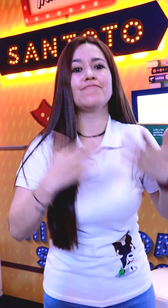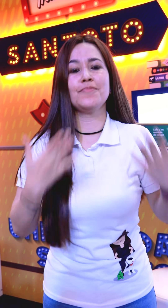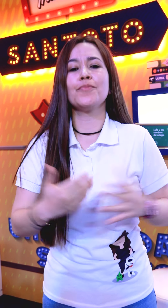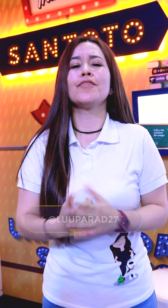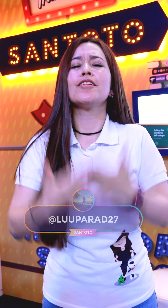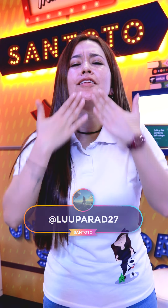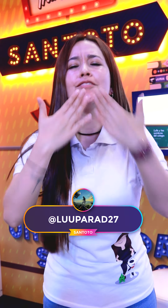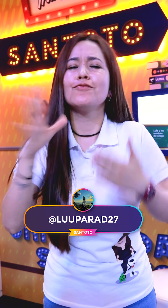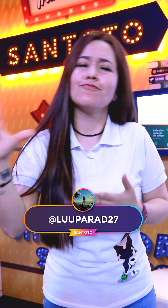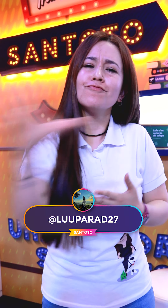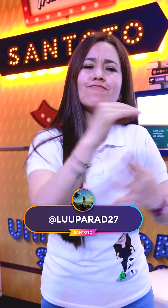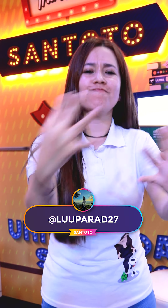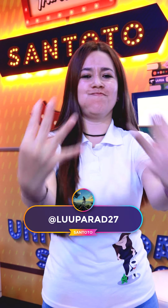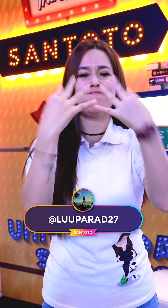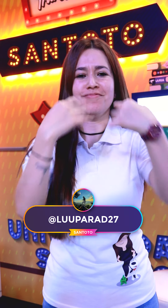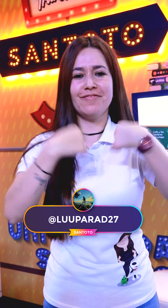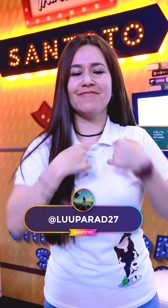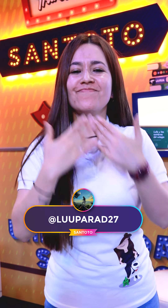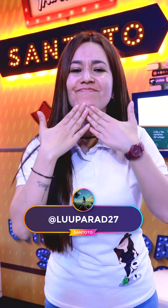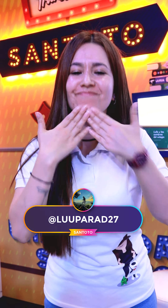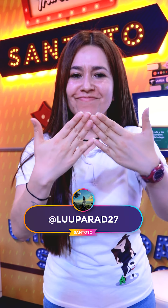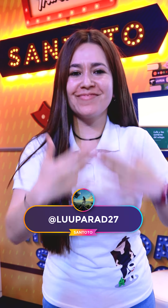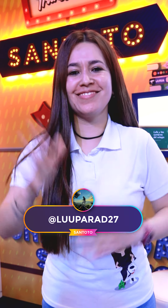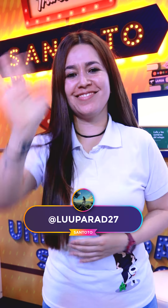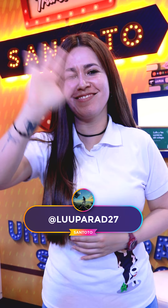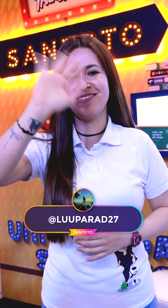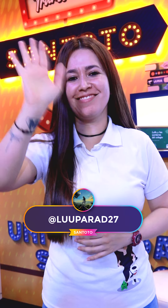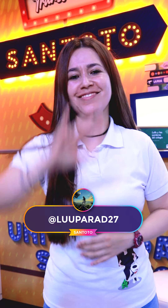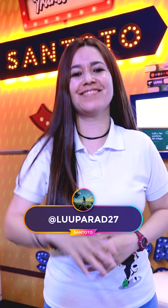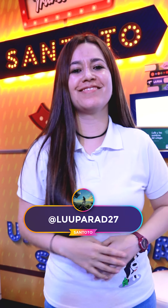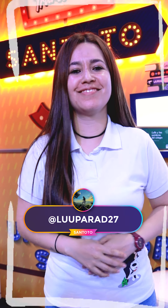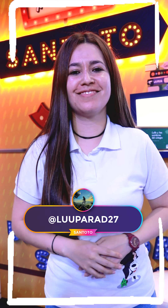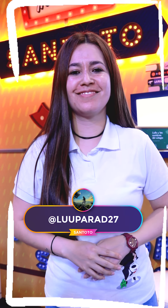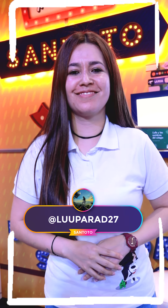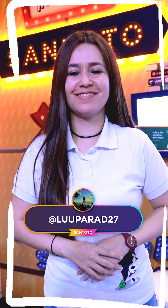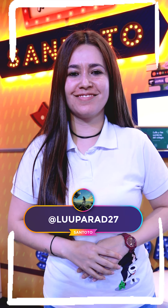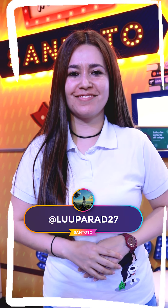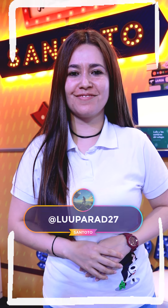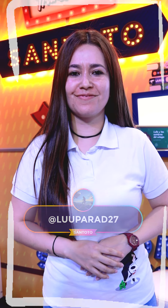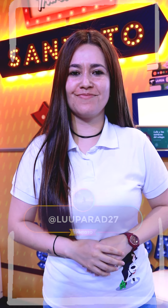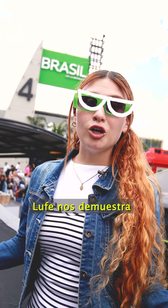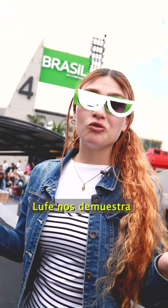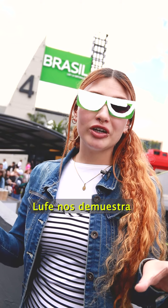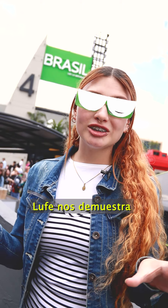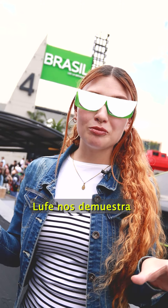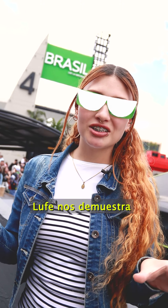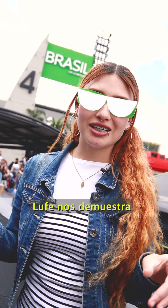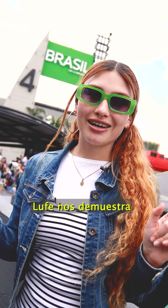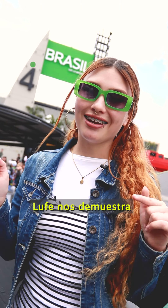iniciativas, que espero continuar, podamos tener una universidad más inclusiva. Lufe nos demuestra que en la